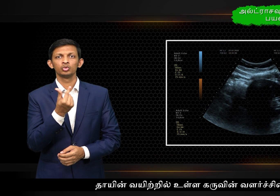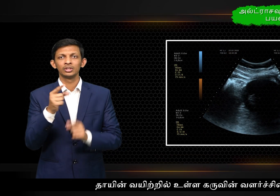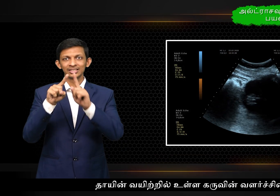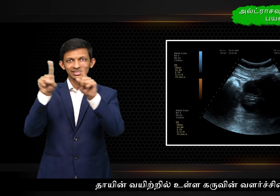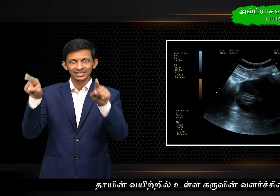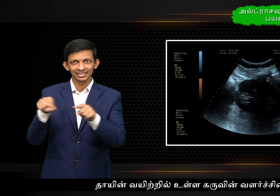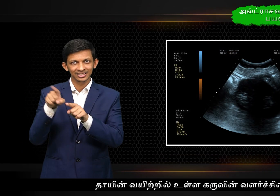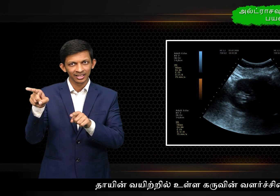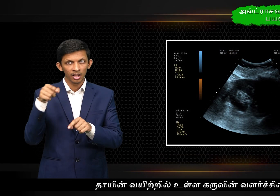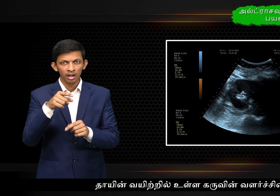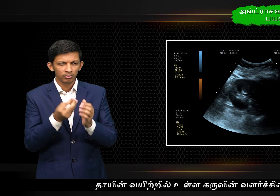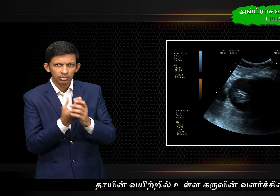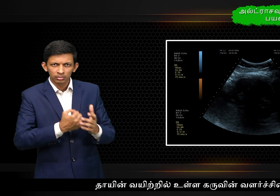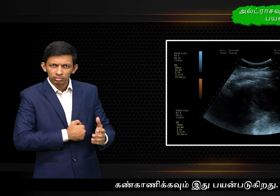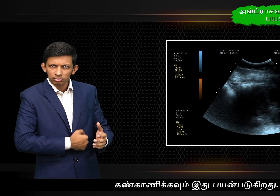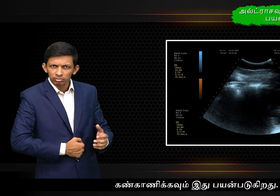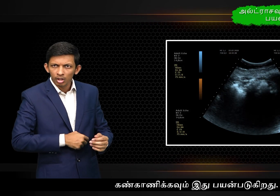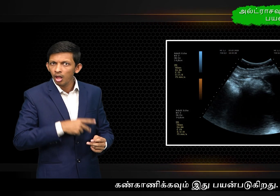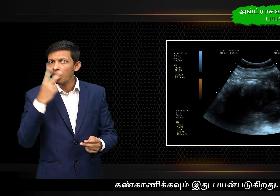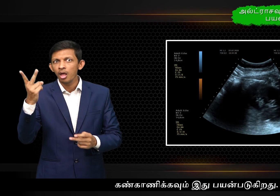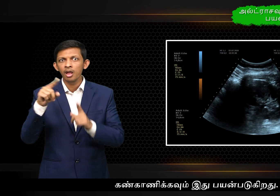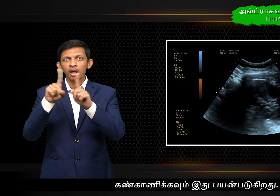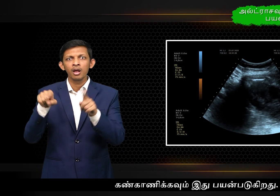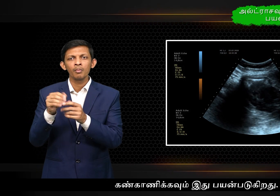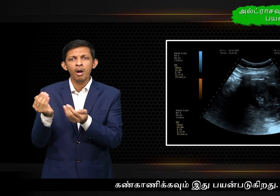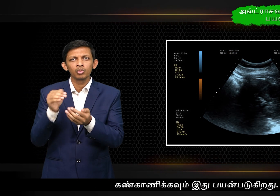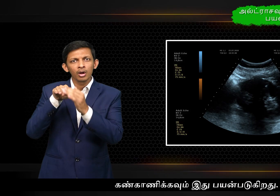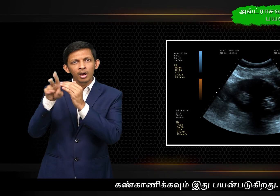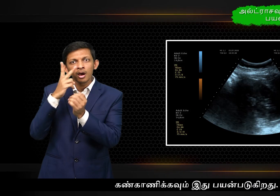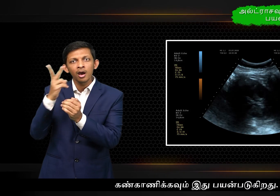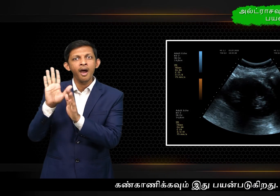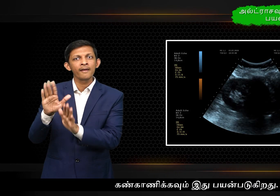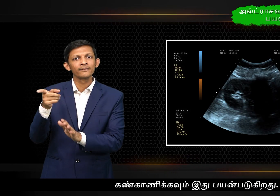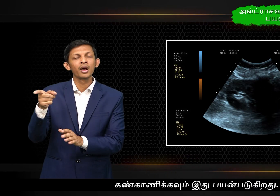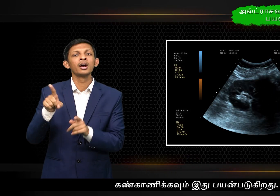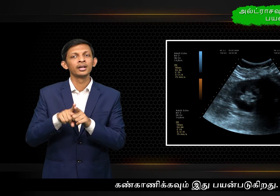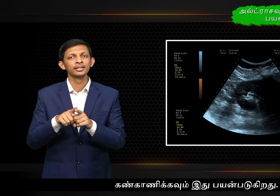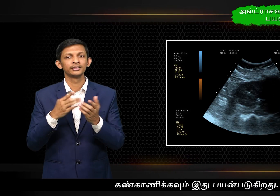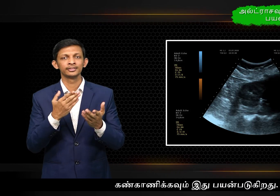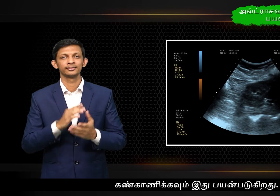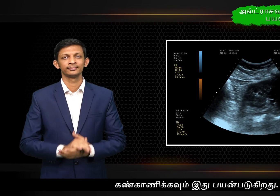தாயின் வயிற்றில் உள்ள கருவின் வளர்ச்சியை கண்காணிக்கவும் இது பயன்படுகிறது.